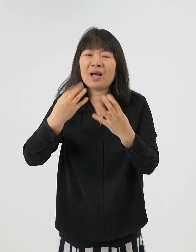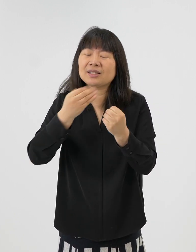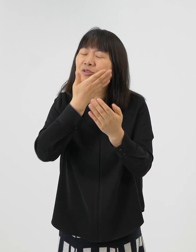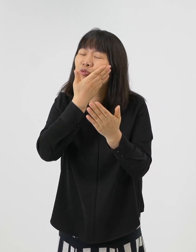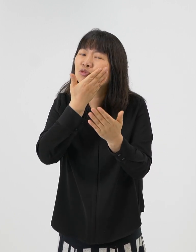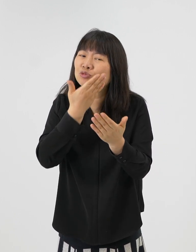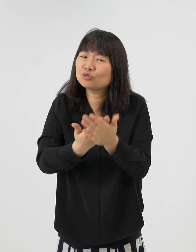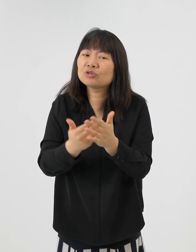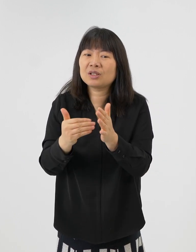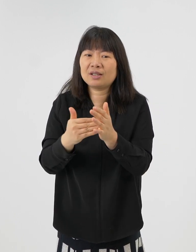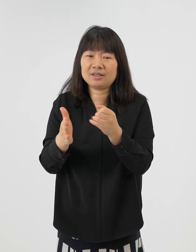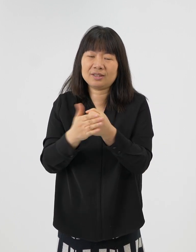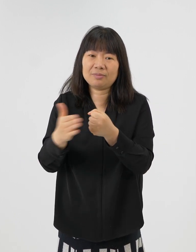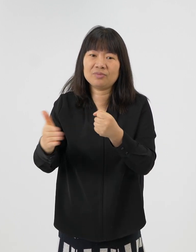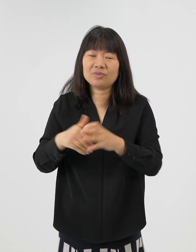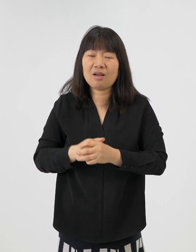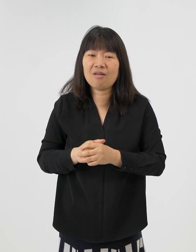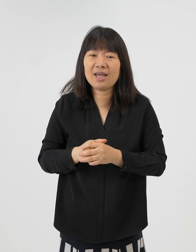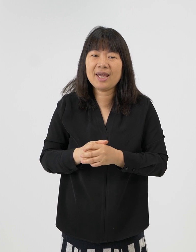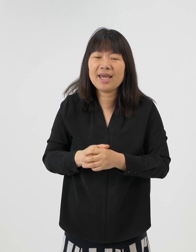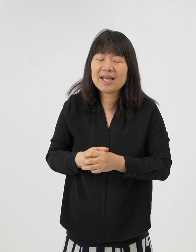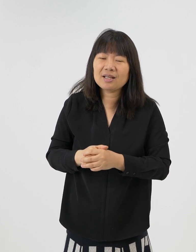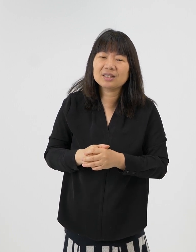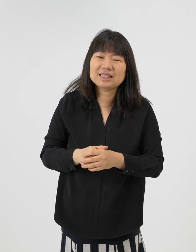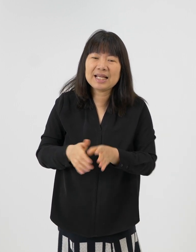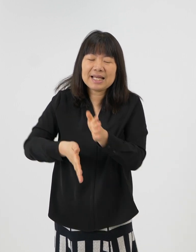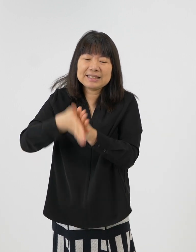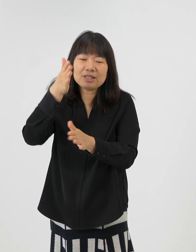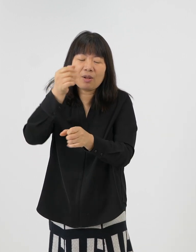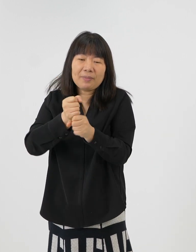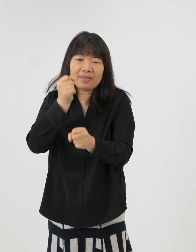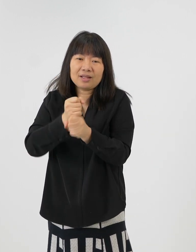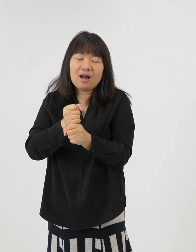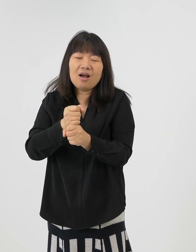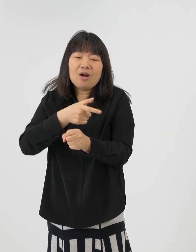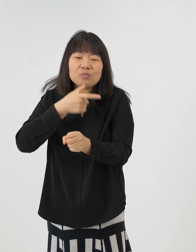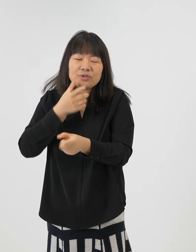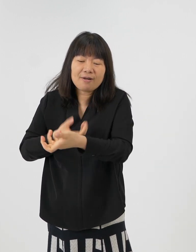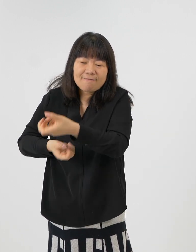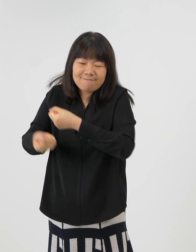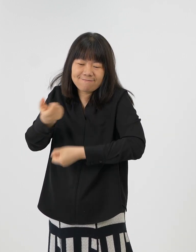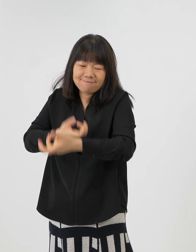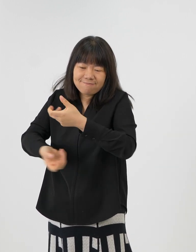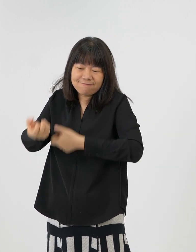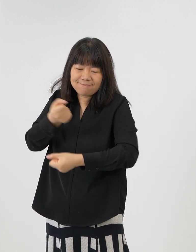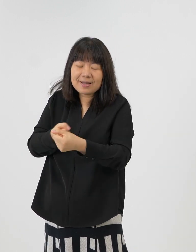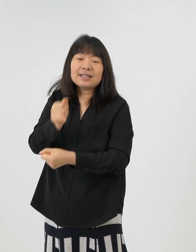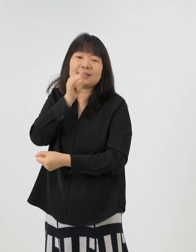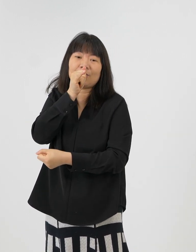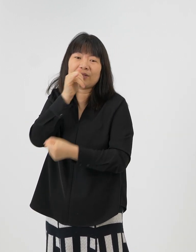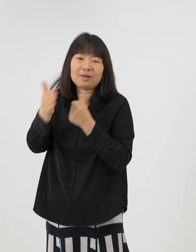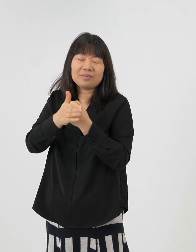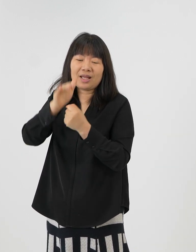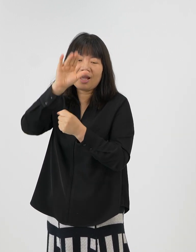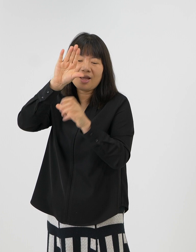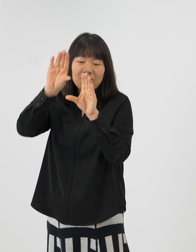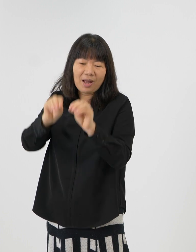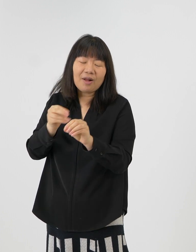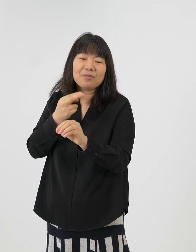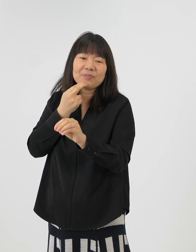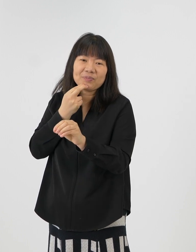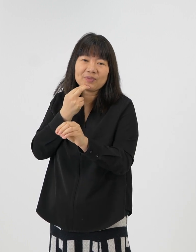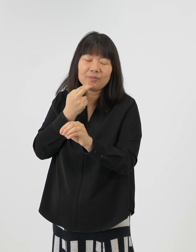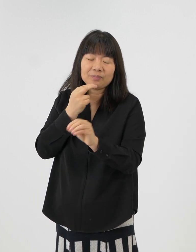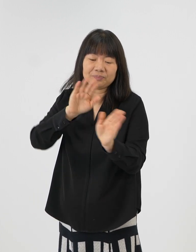때문에 수로를 만들어서 물을 끌어들여요. 그래서 마르지 않아요. 그런데 거기 또 보니까 이렇게 돼 있어요.